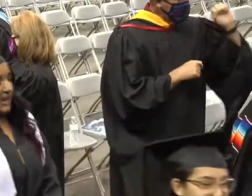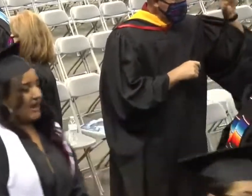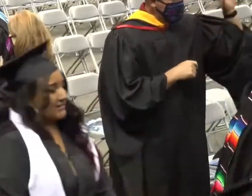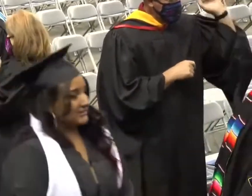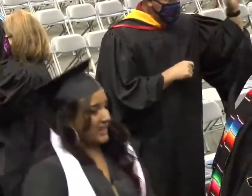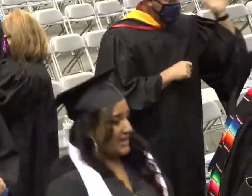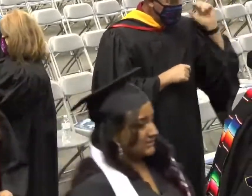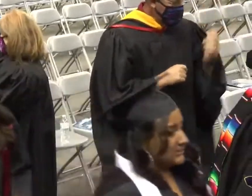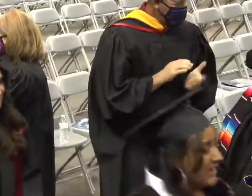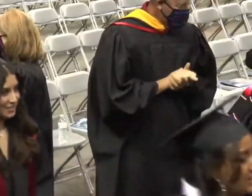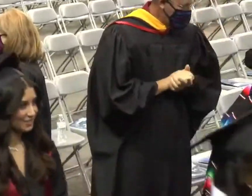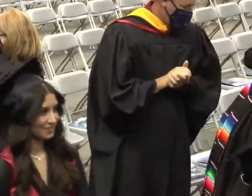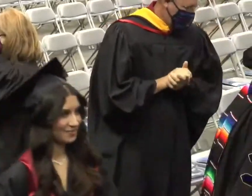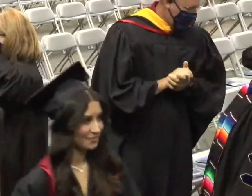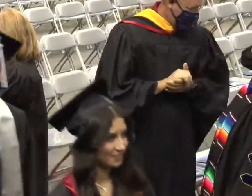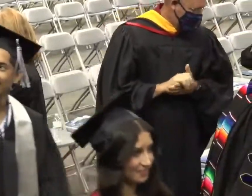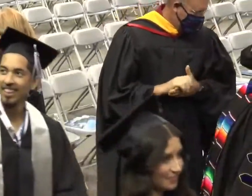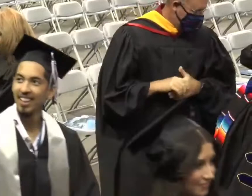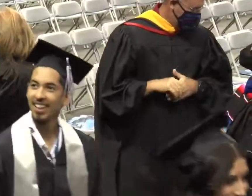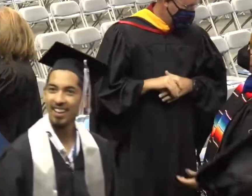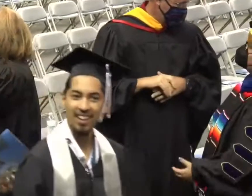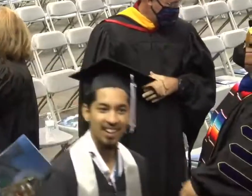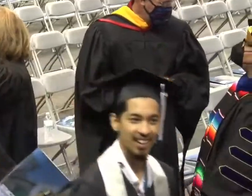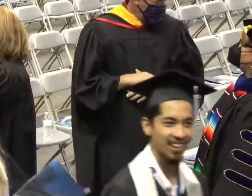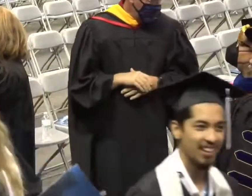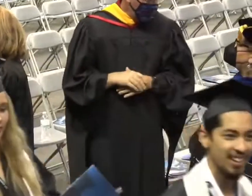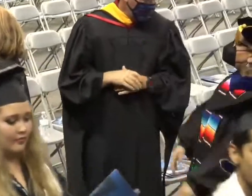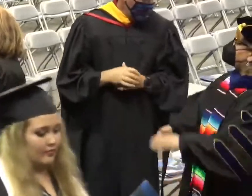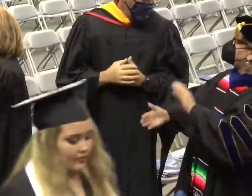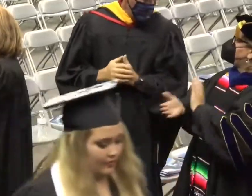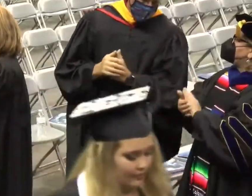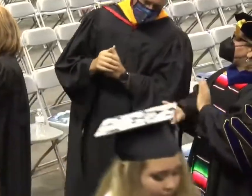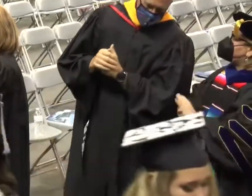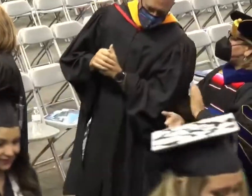si tú tienes miedo, cielito lindo, yo estoy temblando.